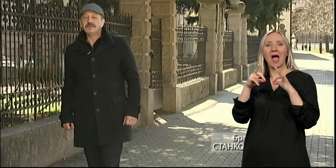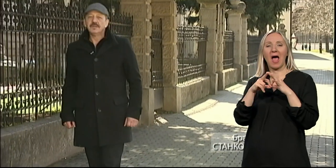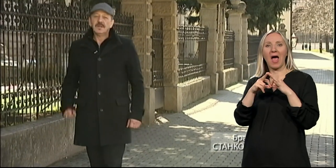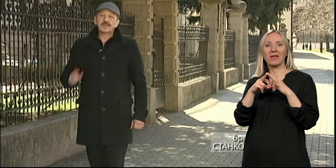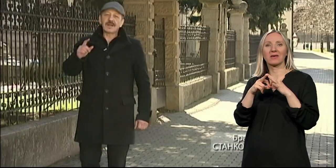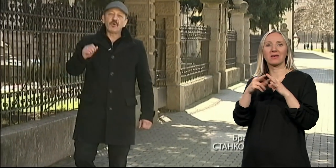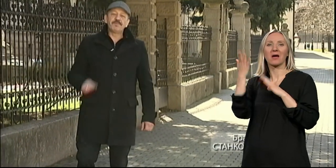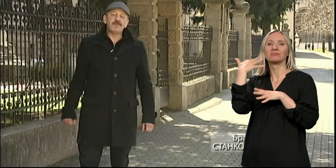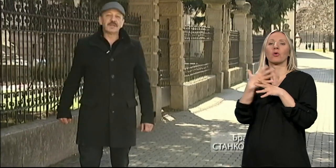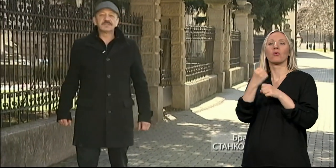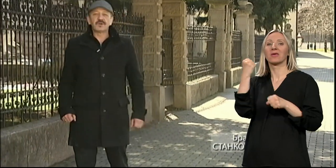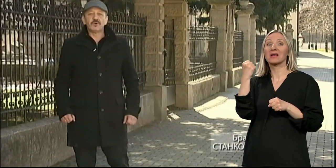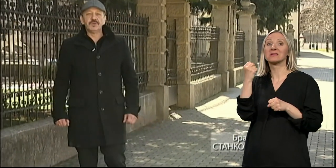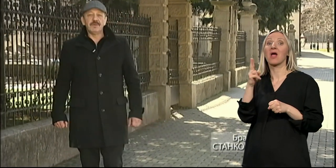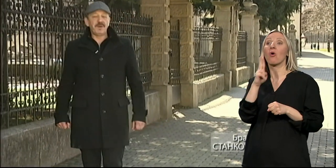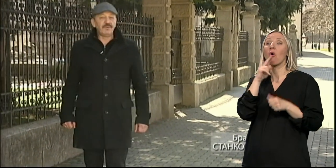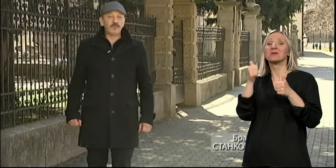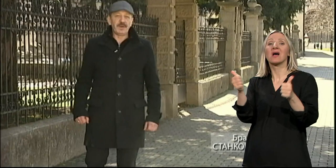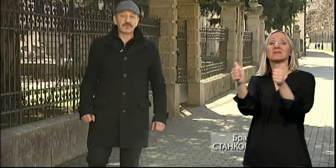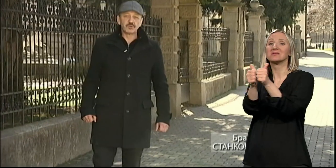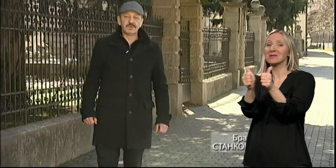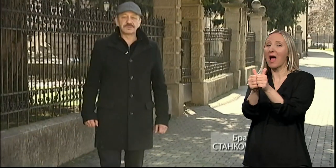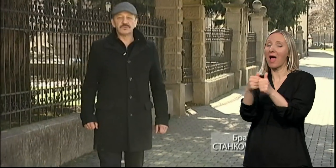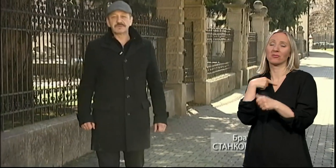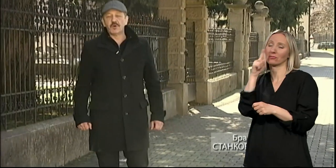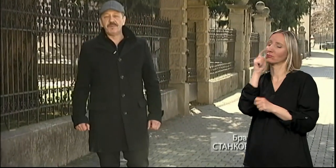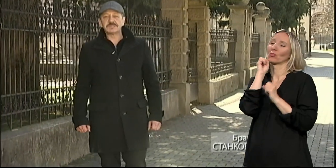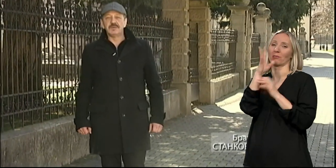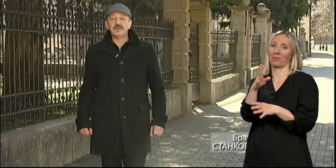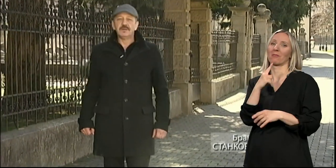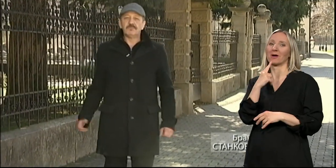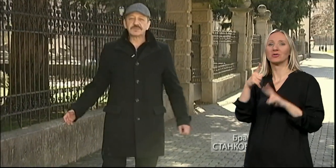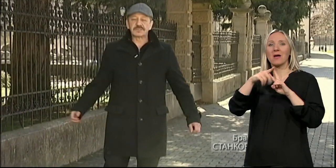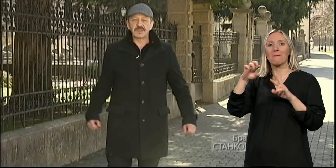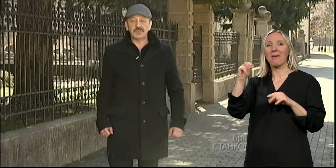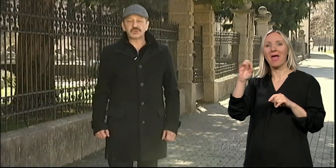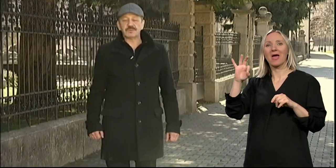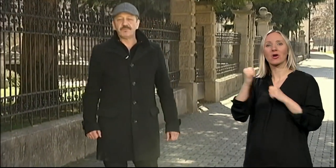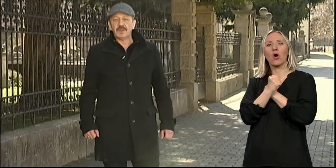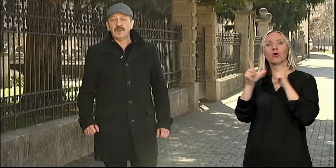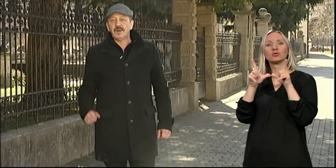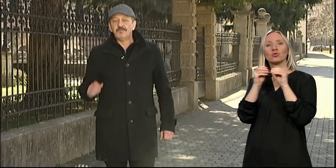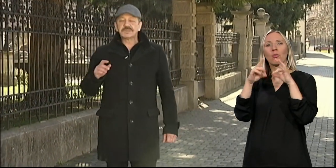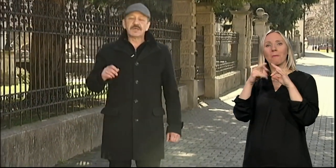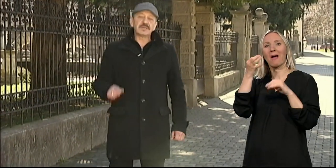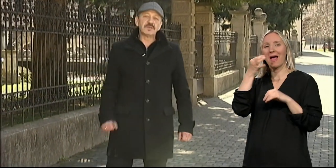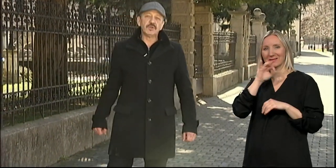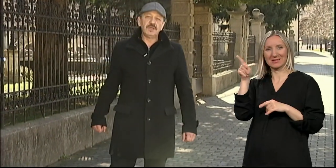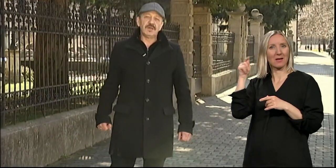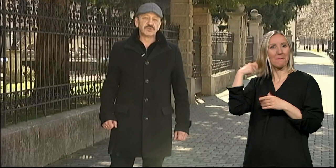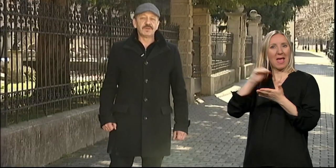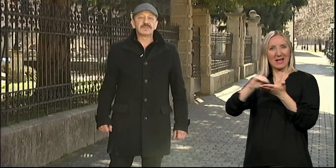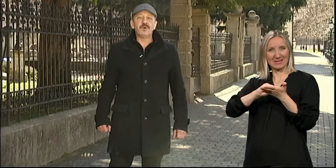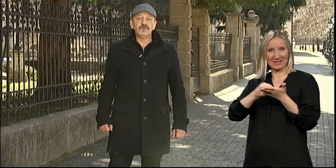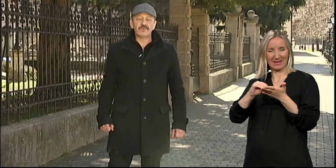glava. Tako je pre 53 godine pevao Pero Zubac u svojoj pesmi Mostarske kiše. Posle ratnih